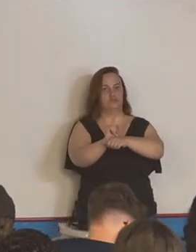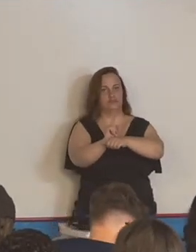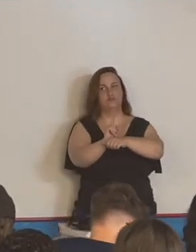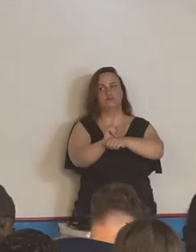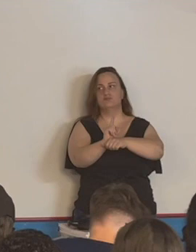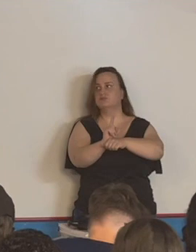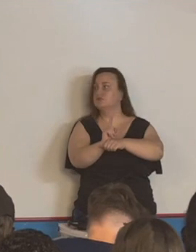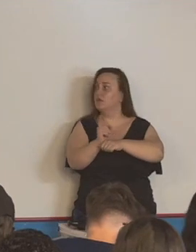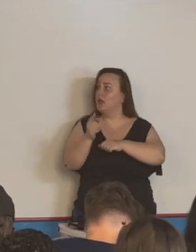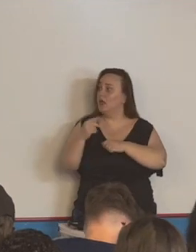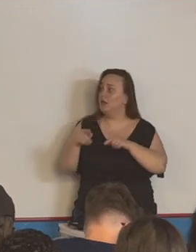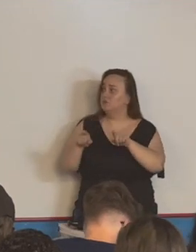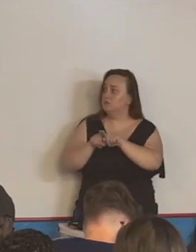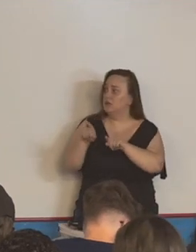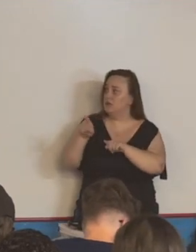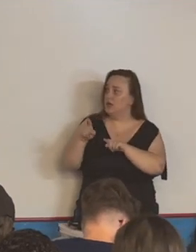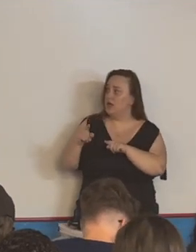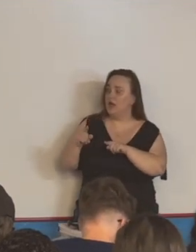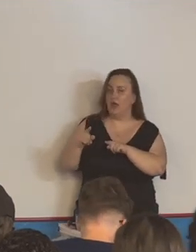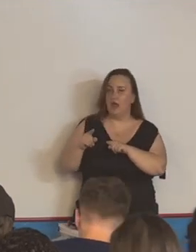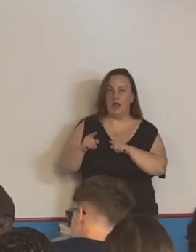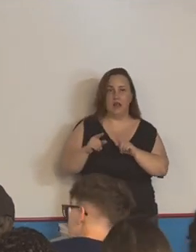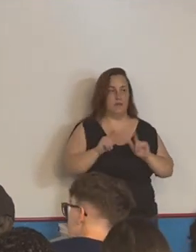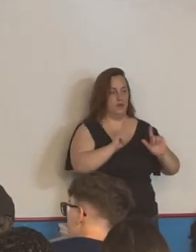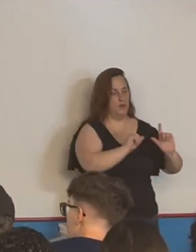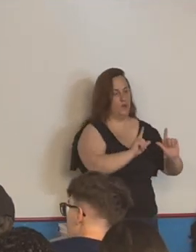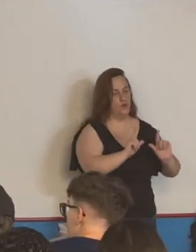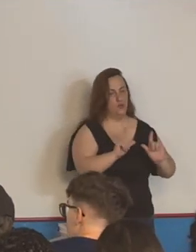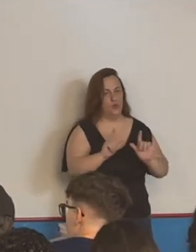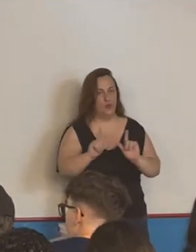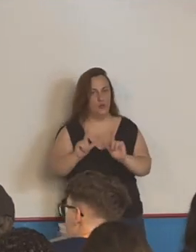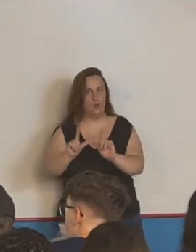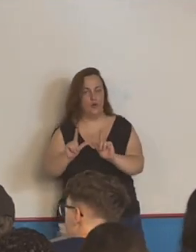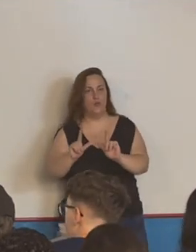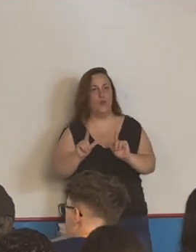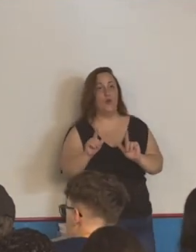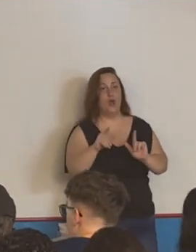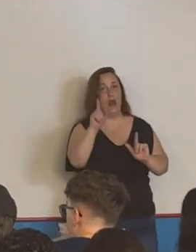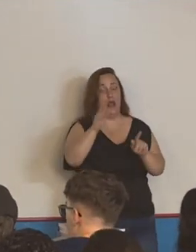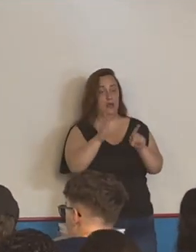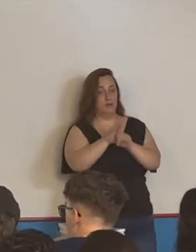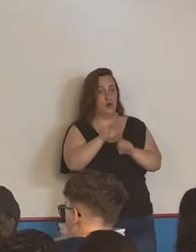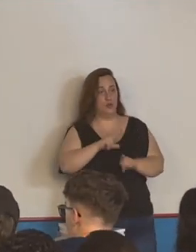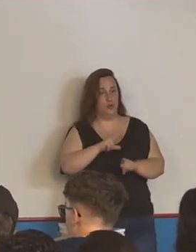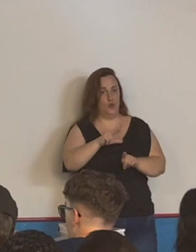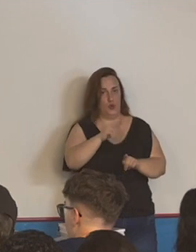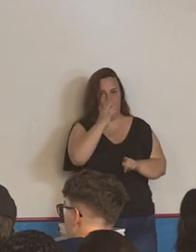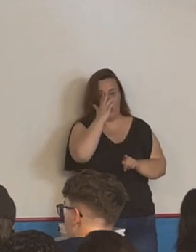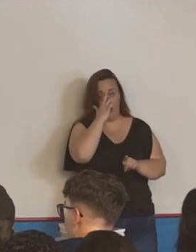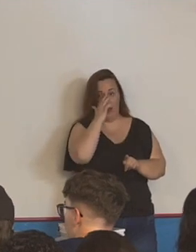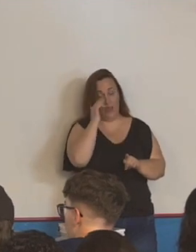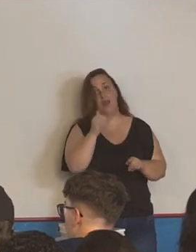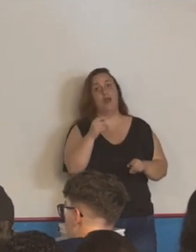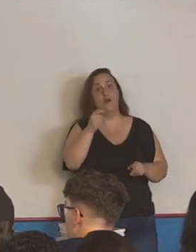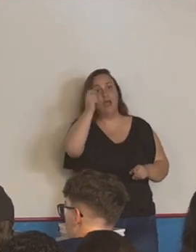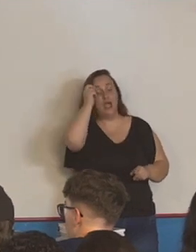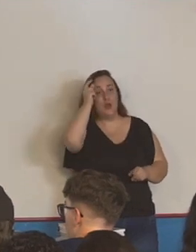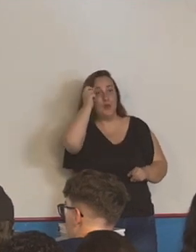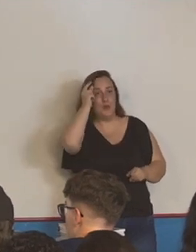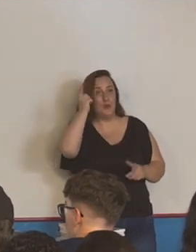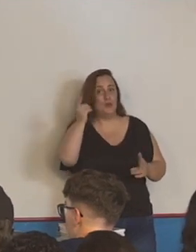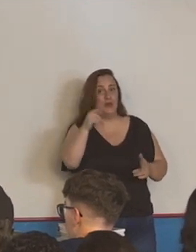E aí eu uso essa questão da azulejaria portuguesa, que é muito cultural nossa,